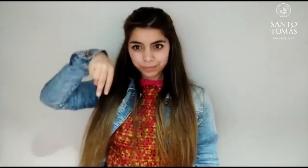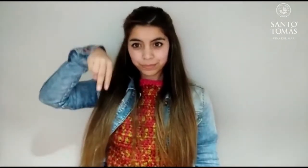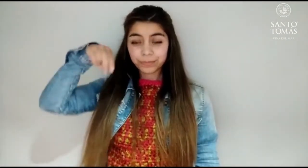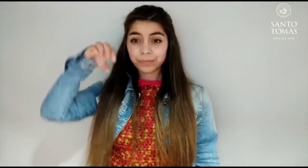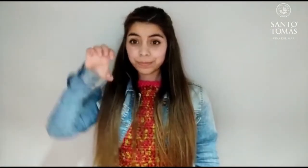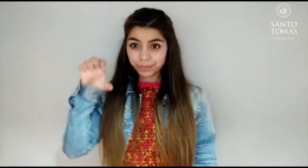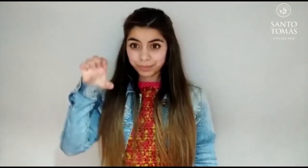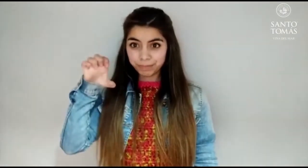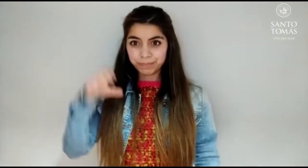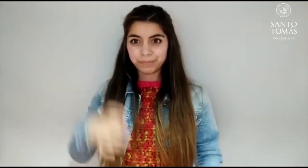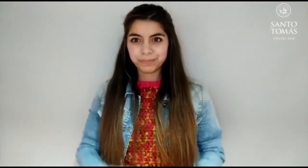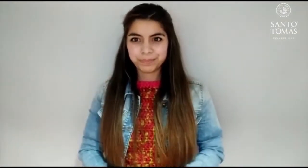Jacqueline,